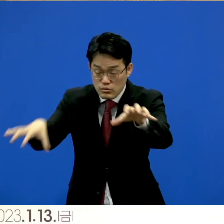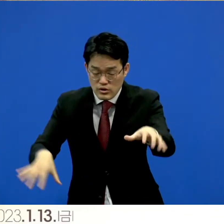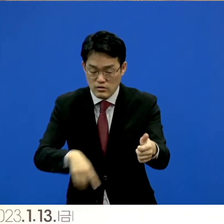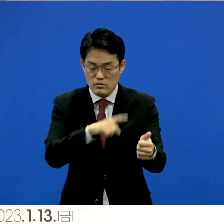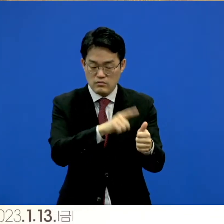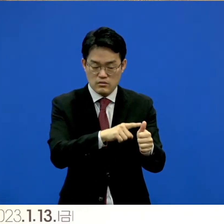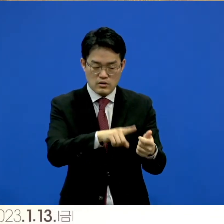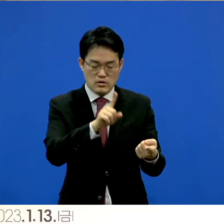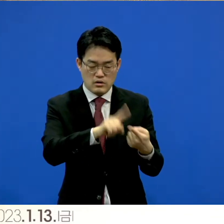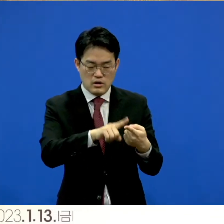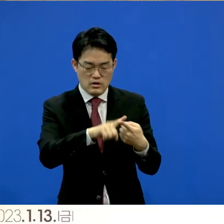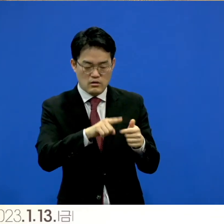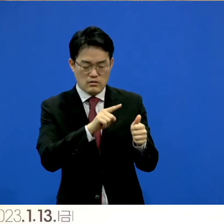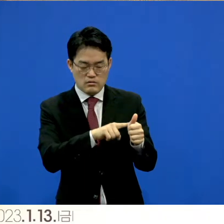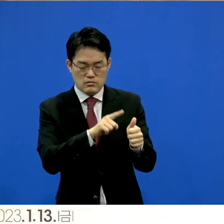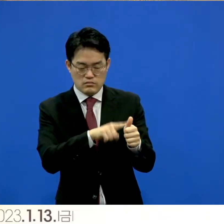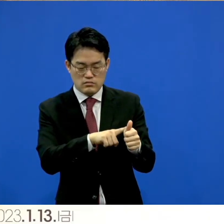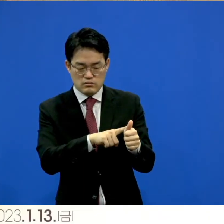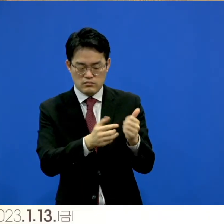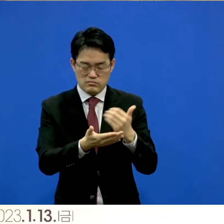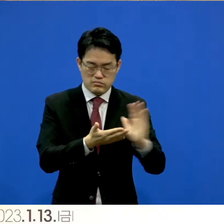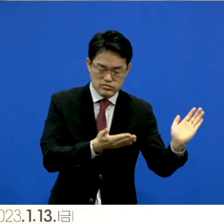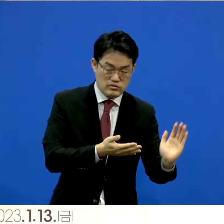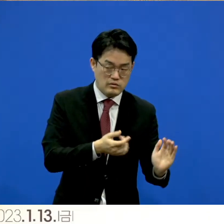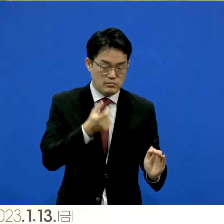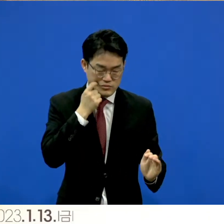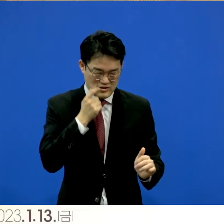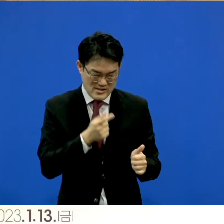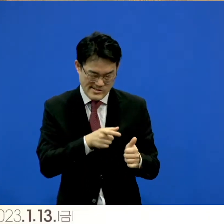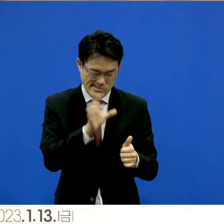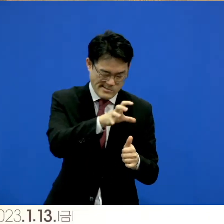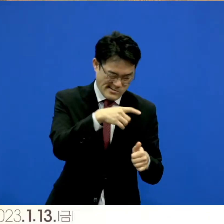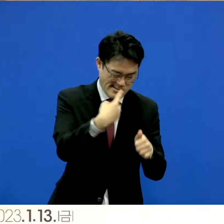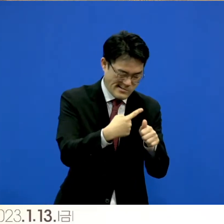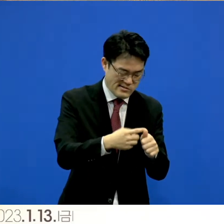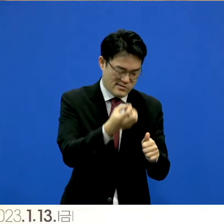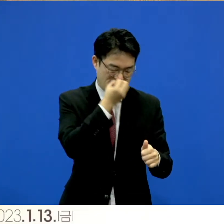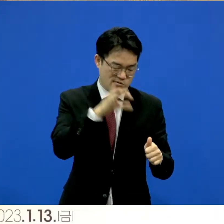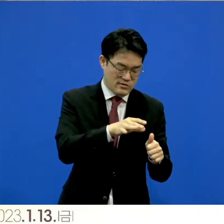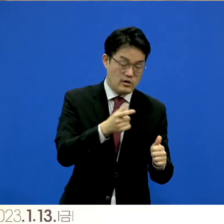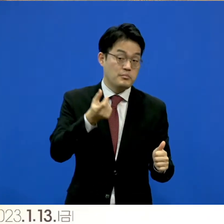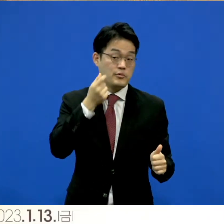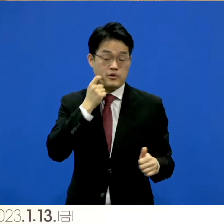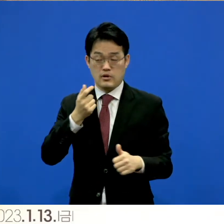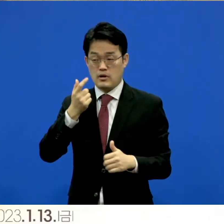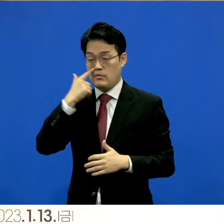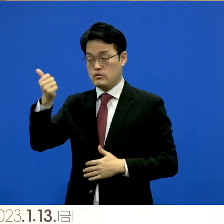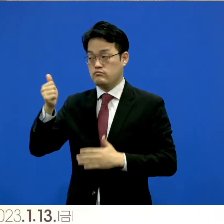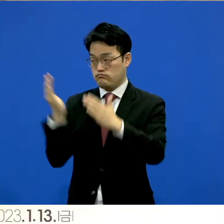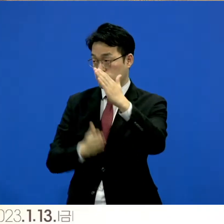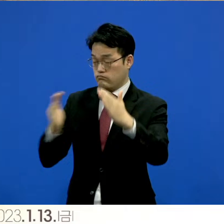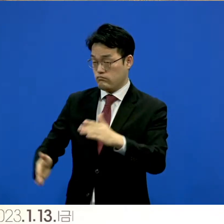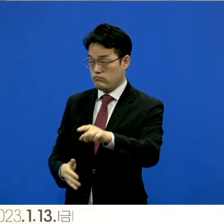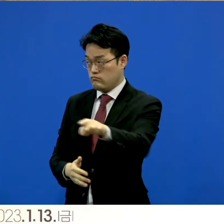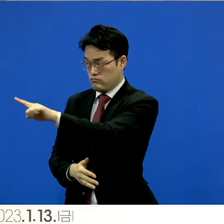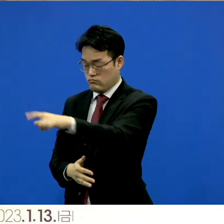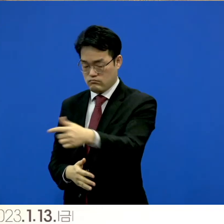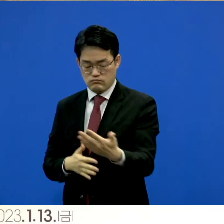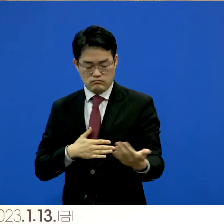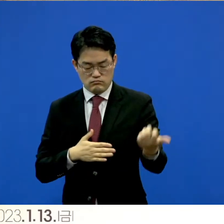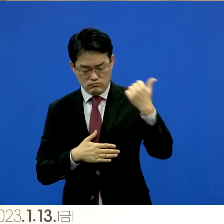아들을 배제시키지 못하도록, 환대하도록, 무시하지 못하도록 아버지가 확실하게 그